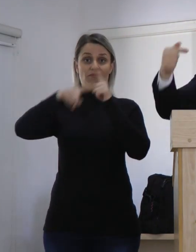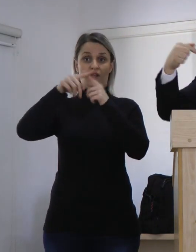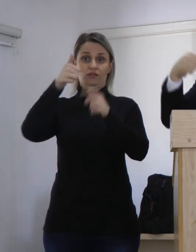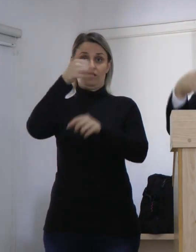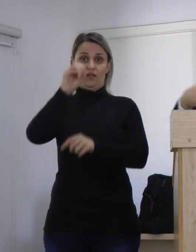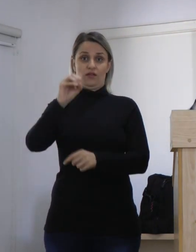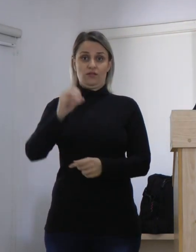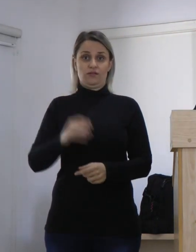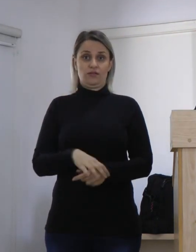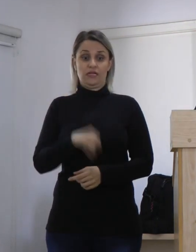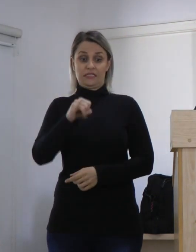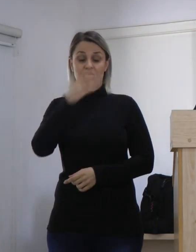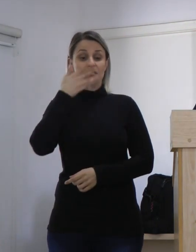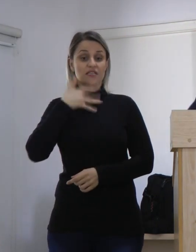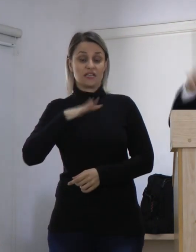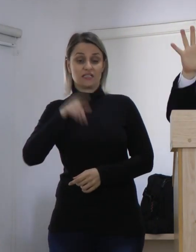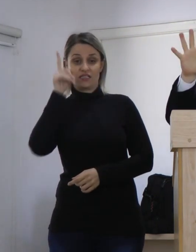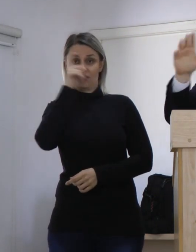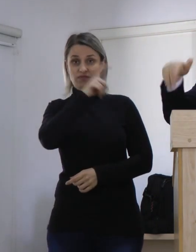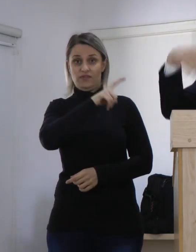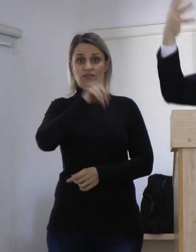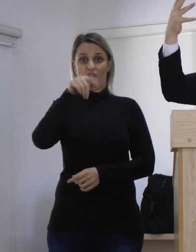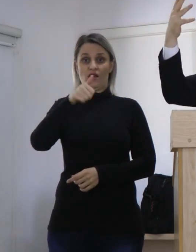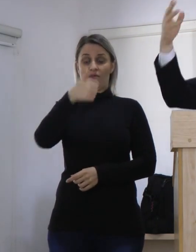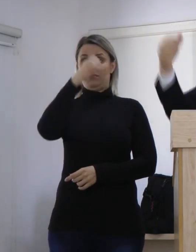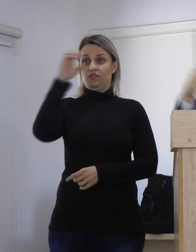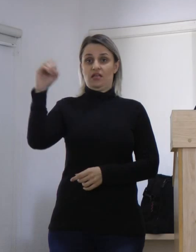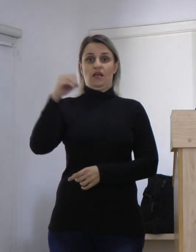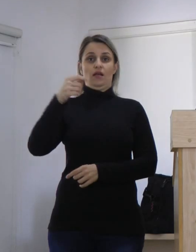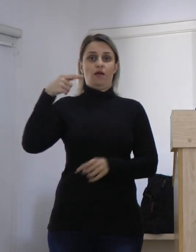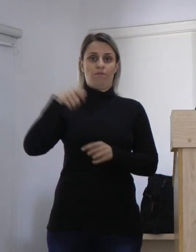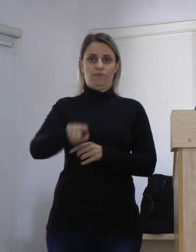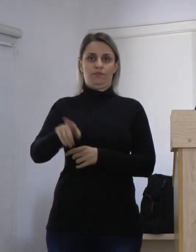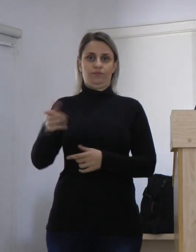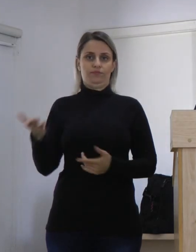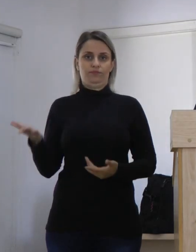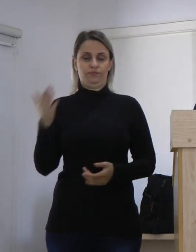se o menino for difícil? Deve ser por 100, por 1000.